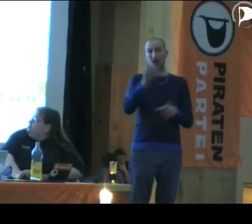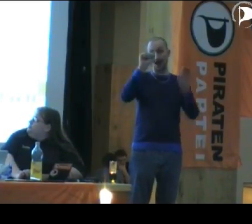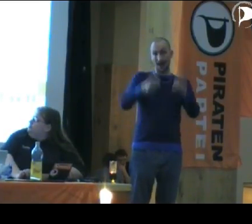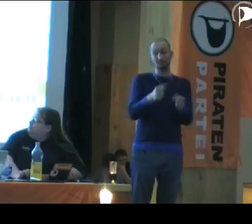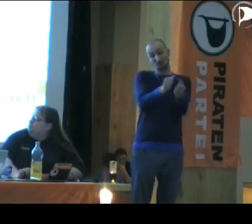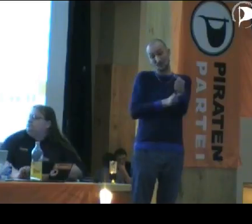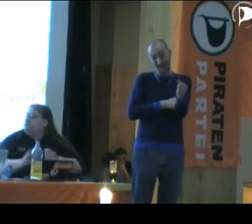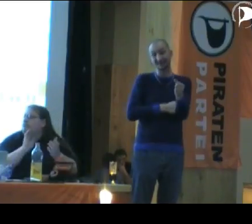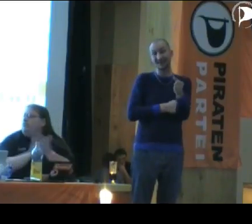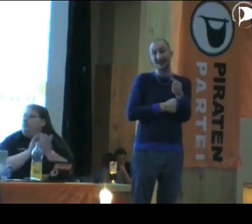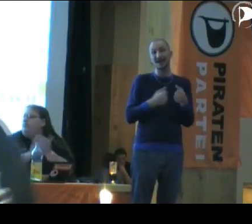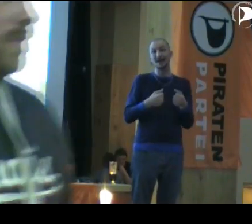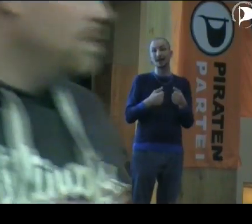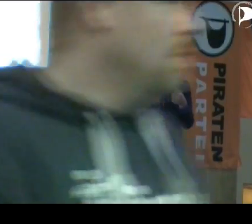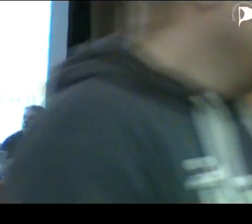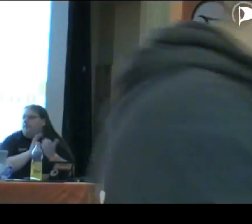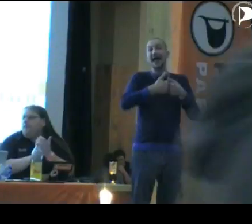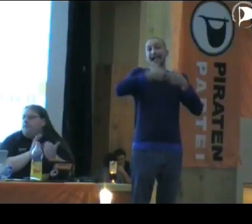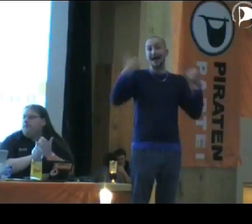als richter